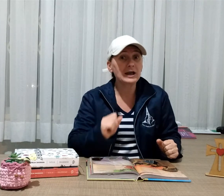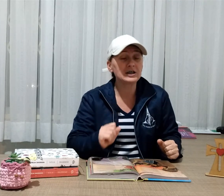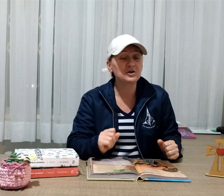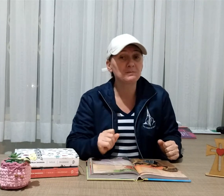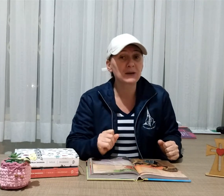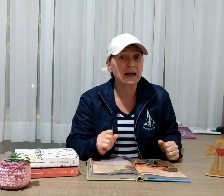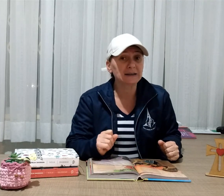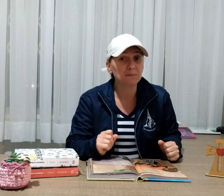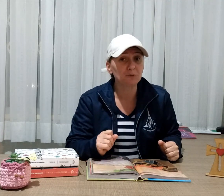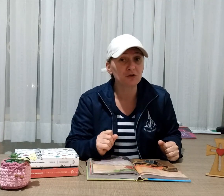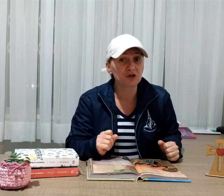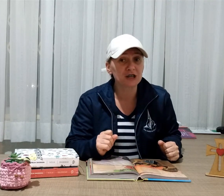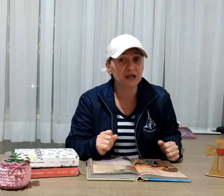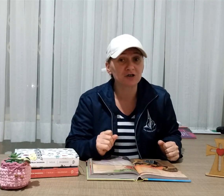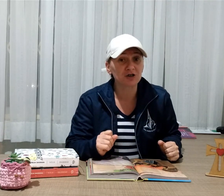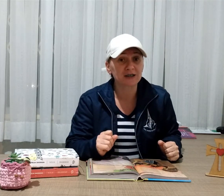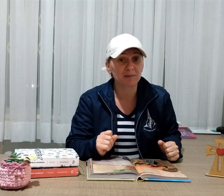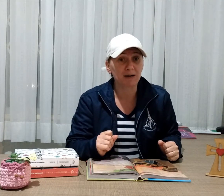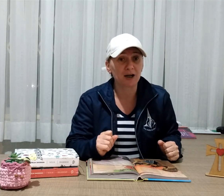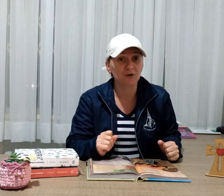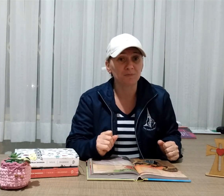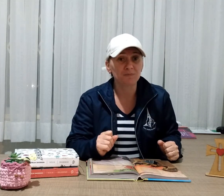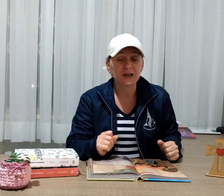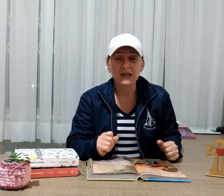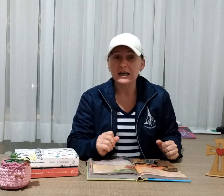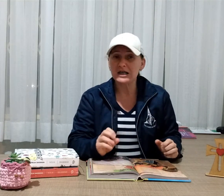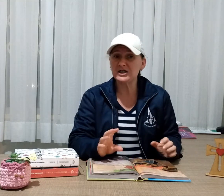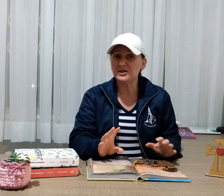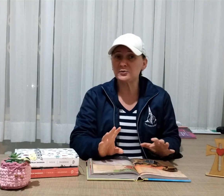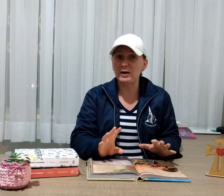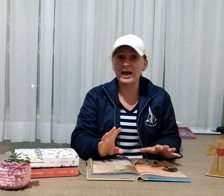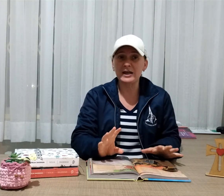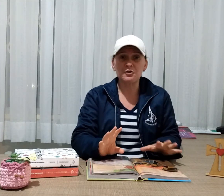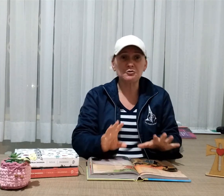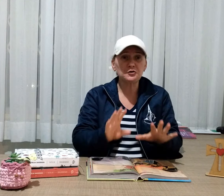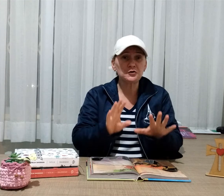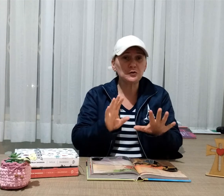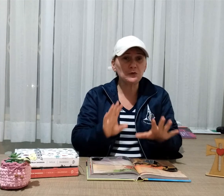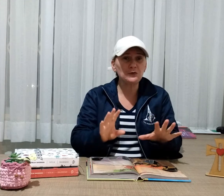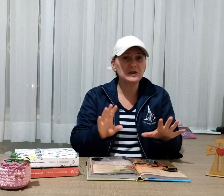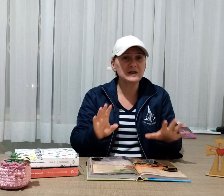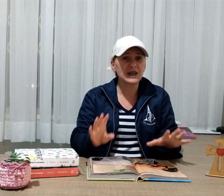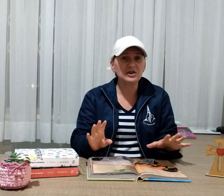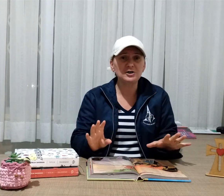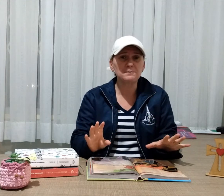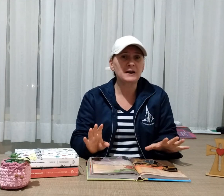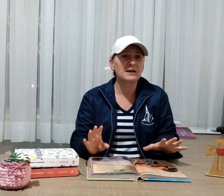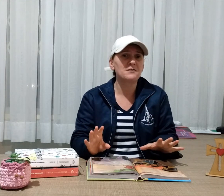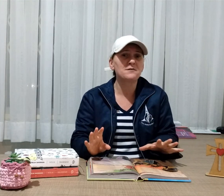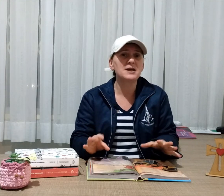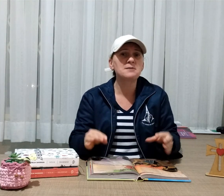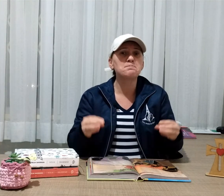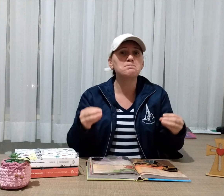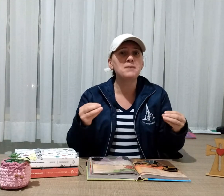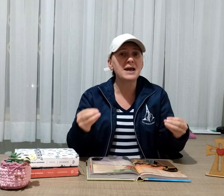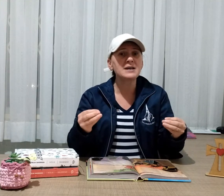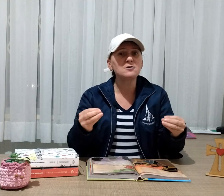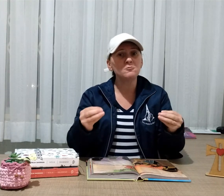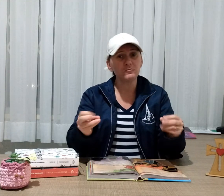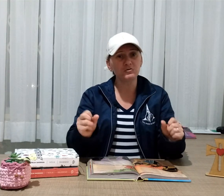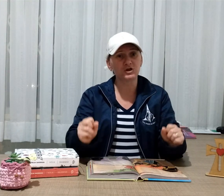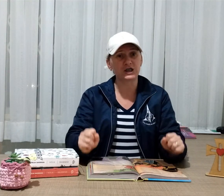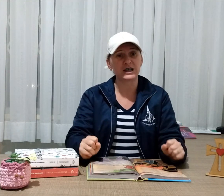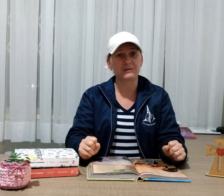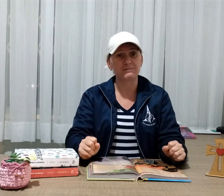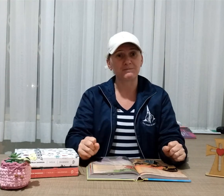uma moeda de prata por dia de trabalho. Isso era o suficiente para viver